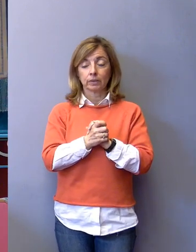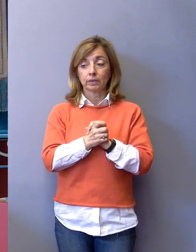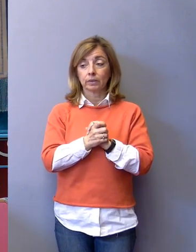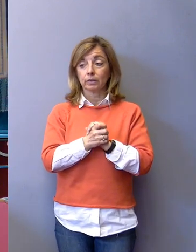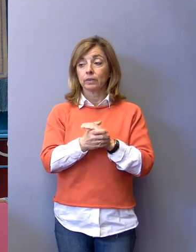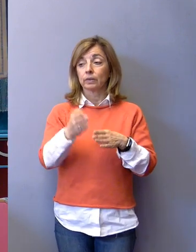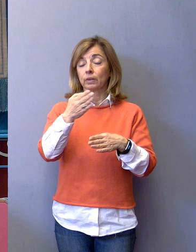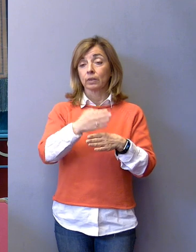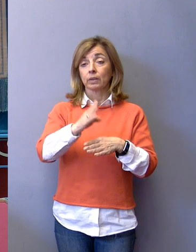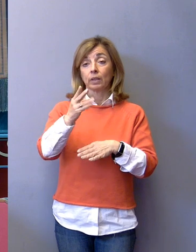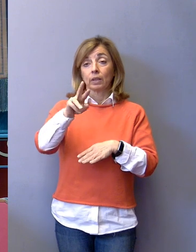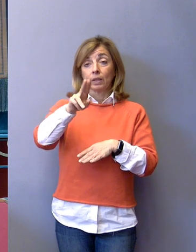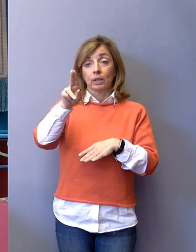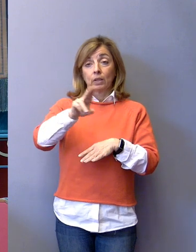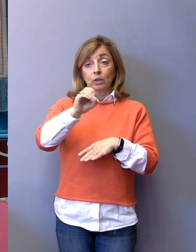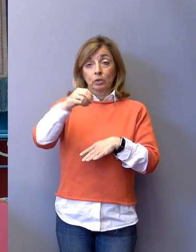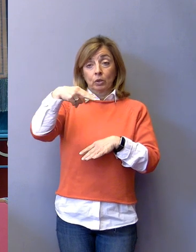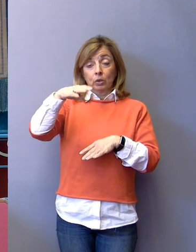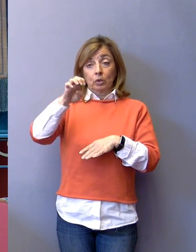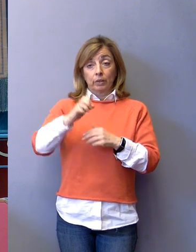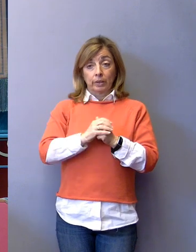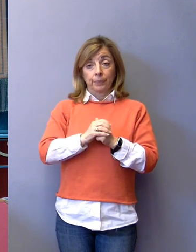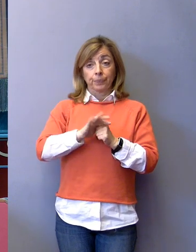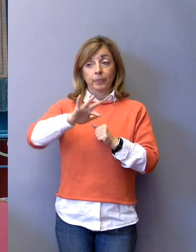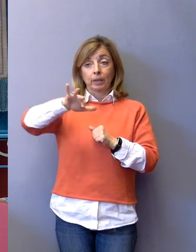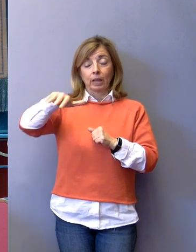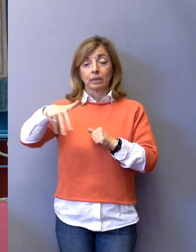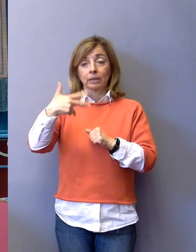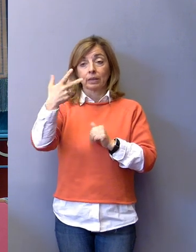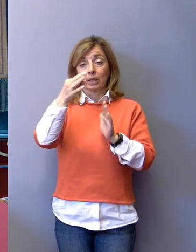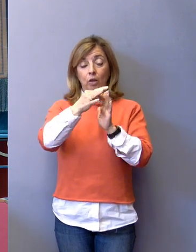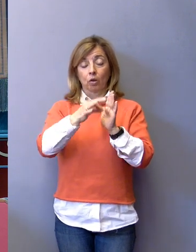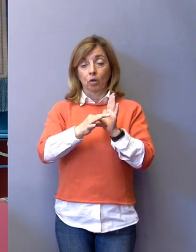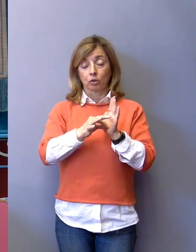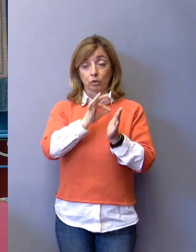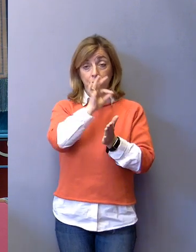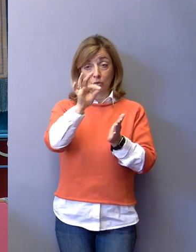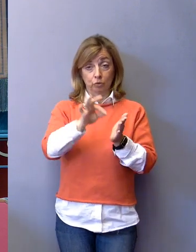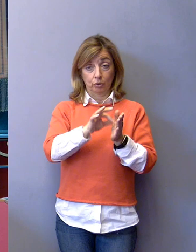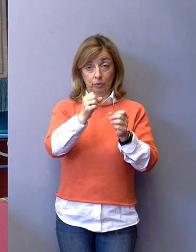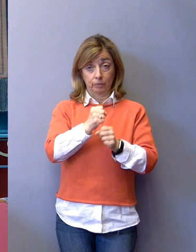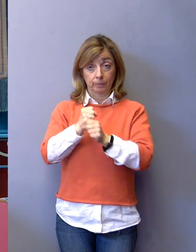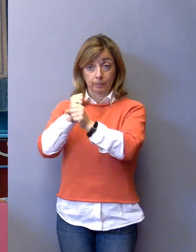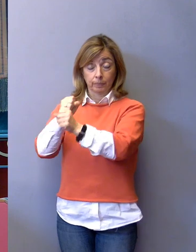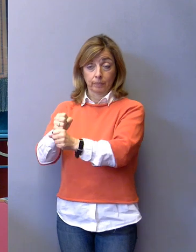consigliera Brusone per i rimanenti tre ordini del giorno prego lei la parola